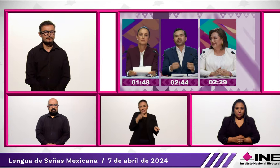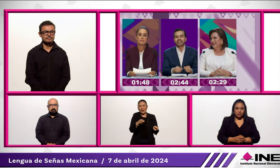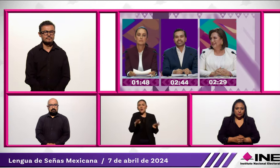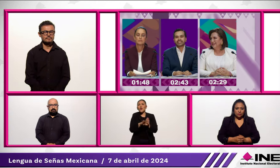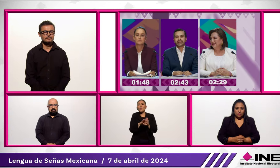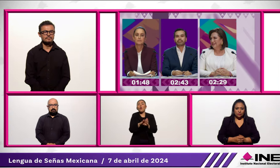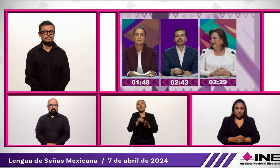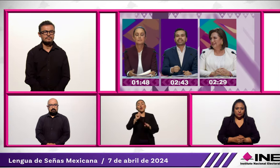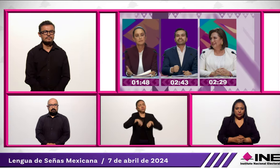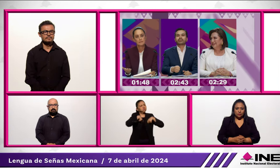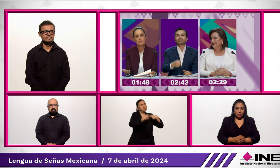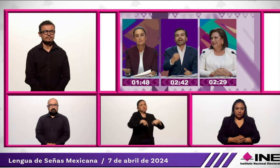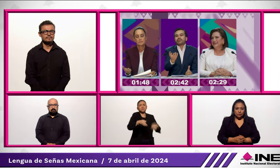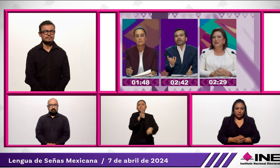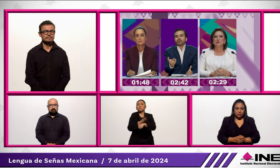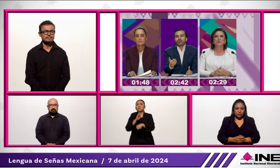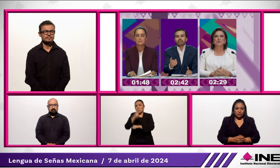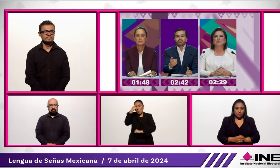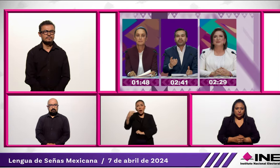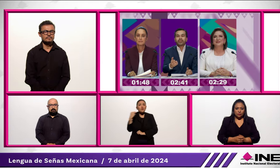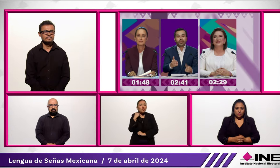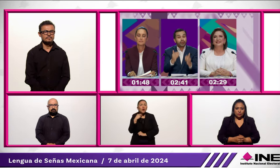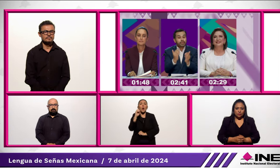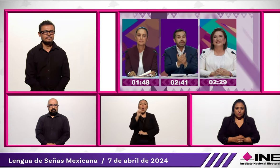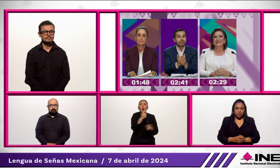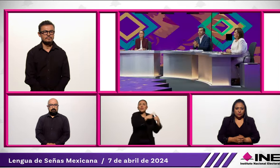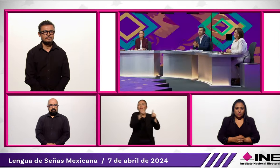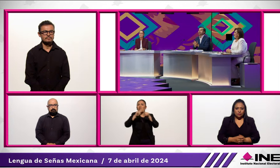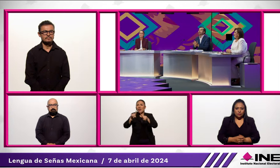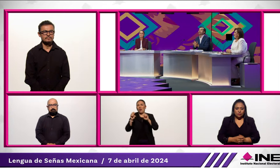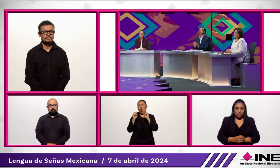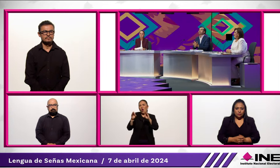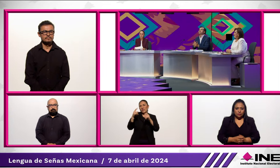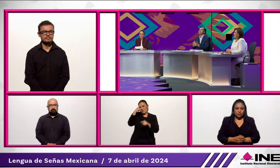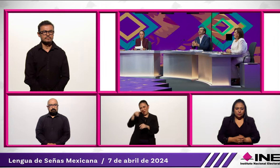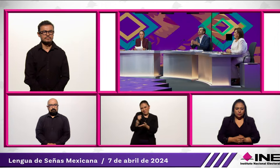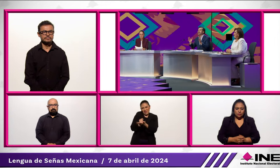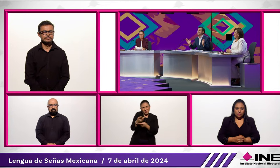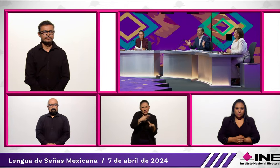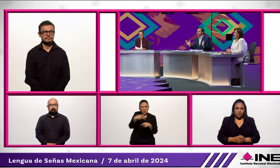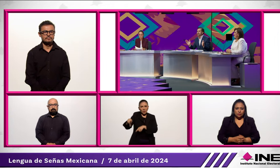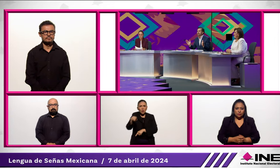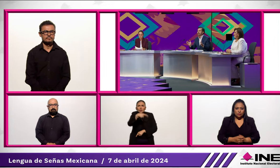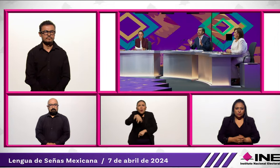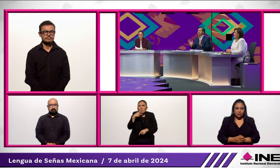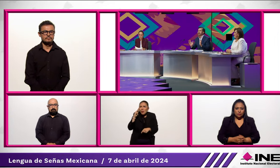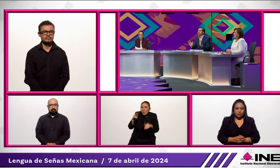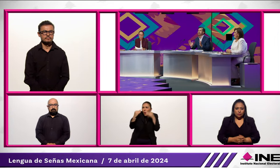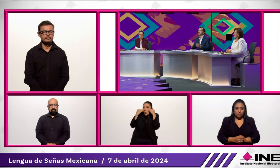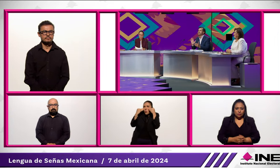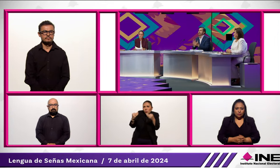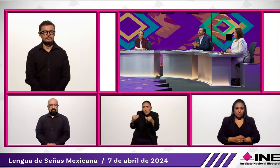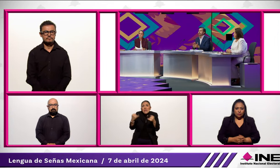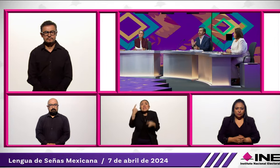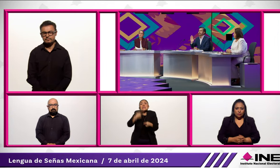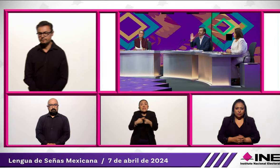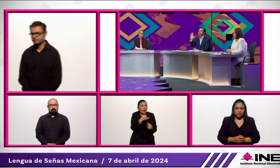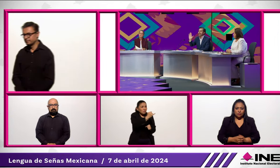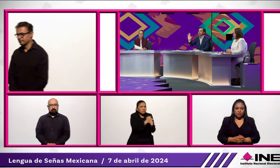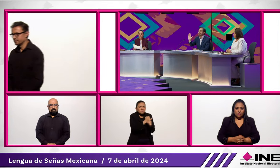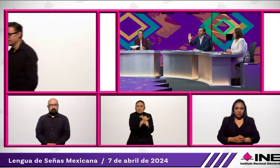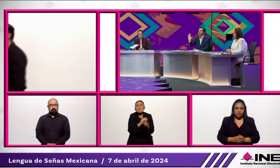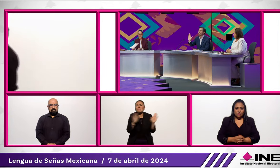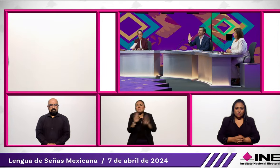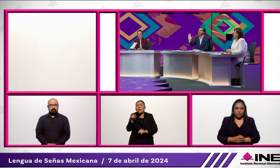repartir notarías, repartirse los órganos autónomos. Todos vimos y no tuvo que investigarlo nadie, porque fue Marco Cortés el que publicó